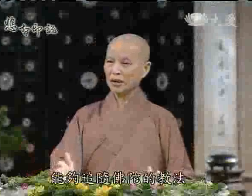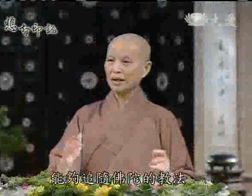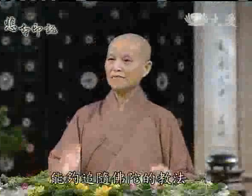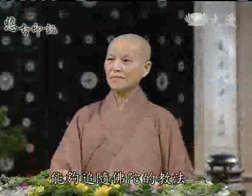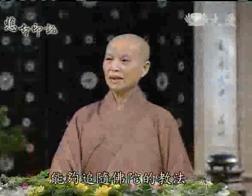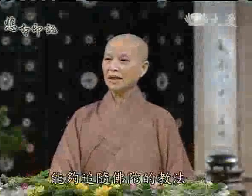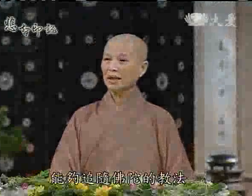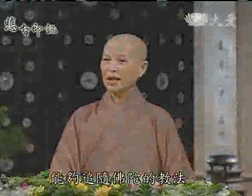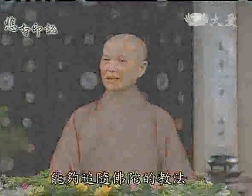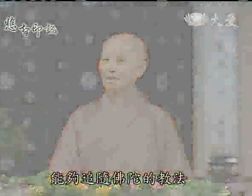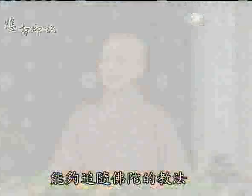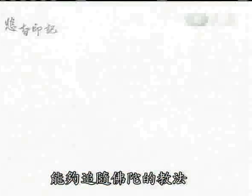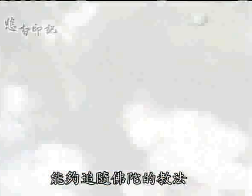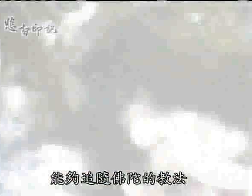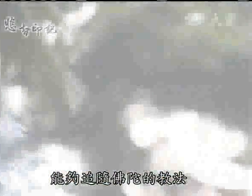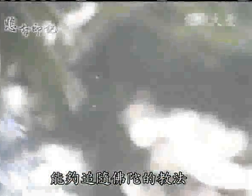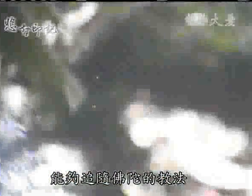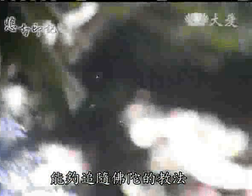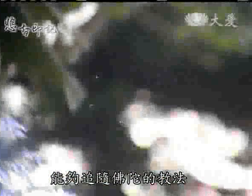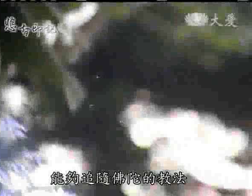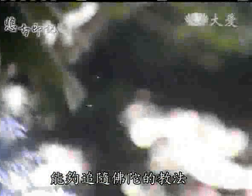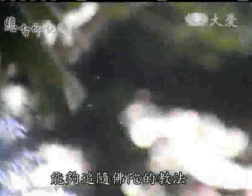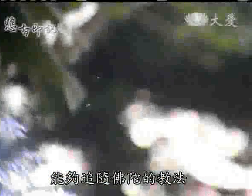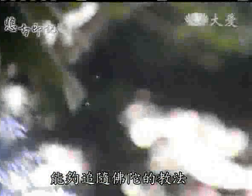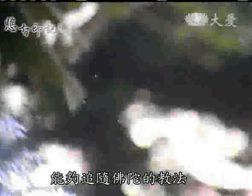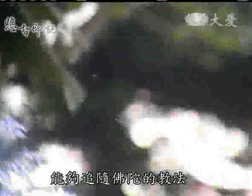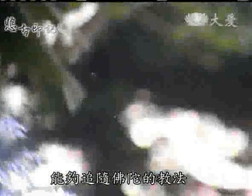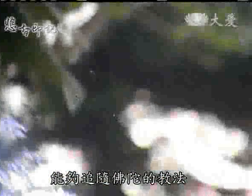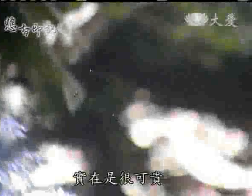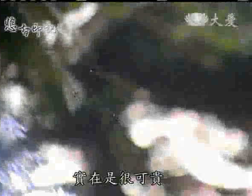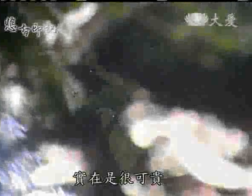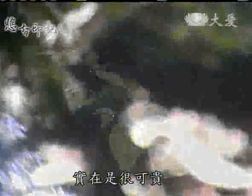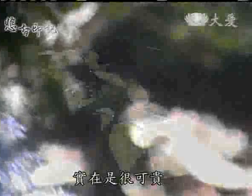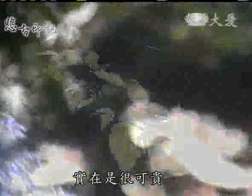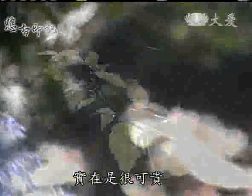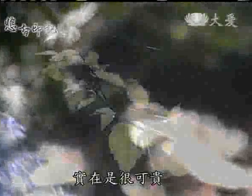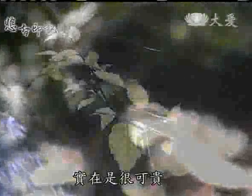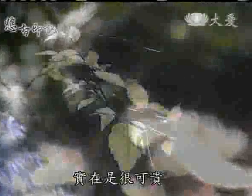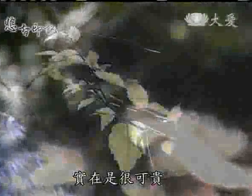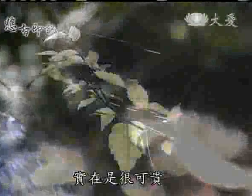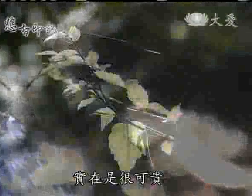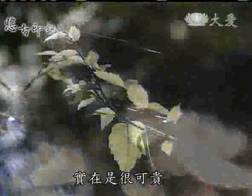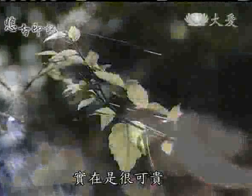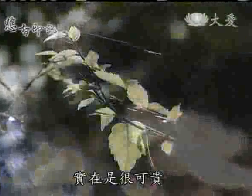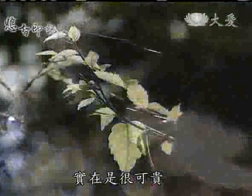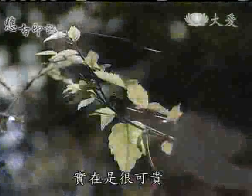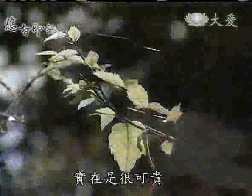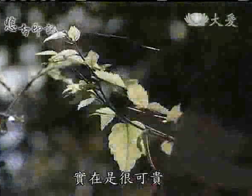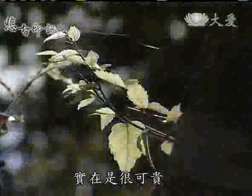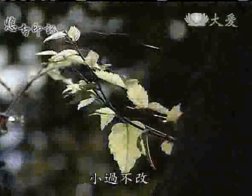呢。咱佛陀的教法啊，实在是呢，真可贵啊！